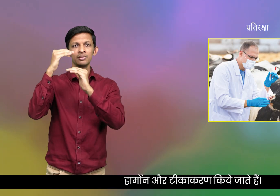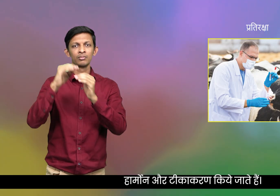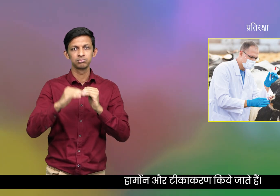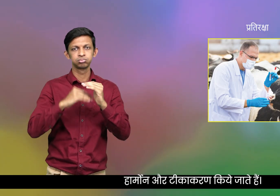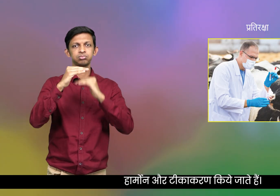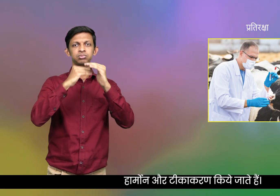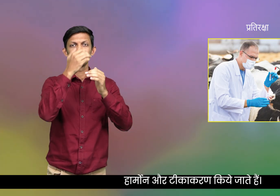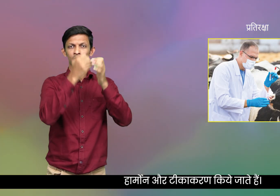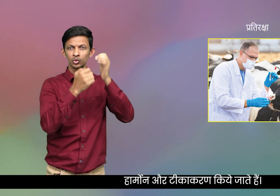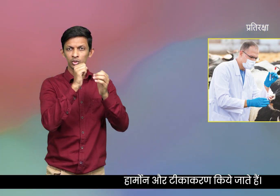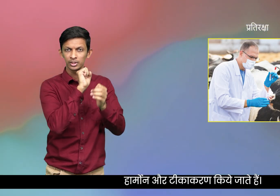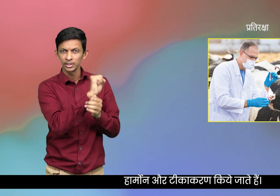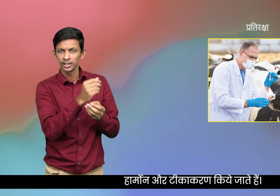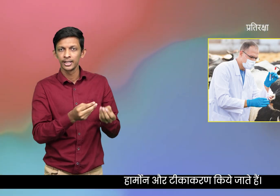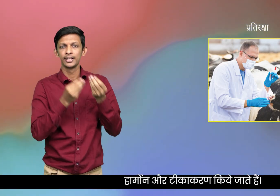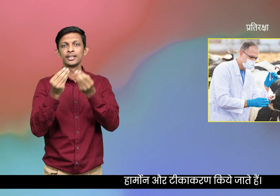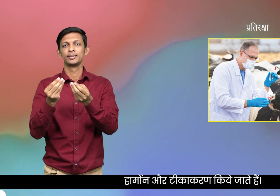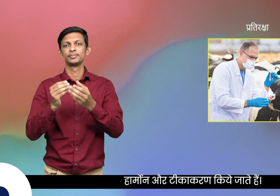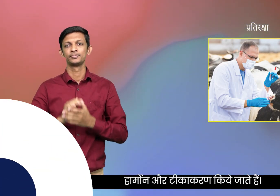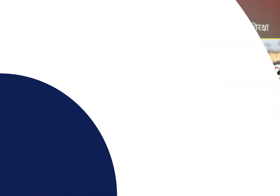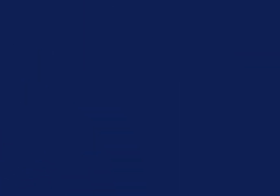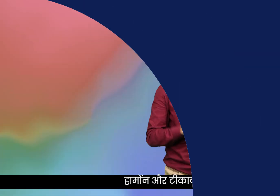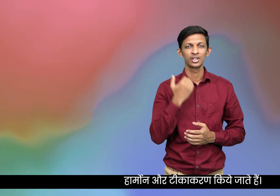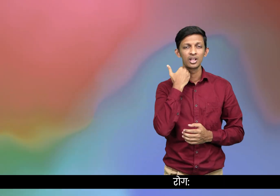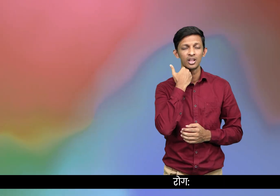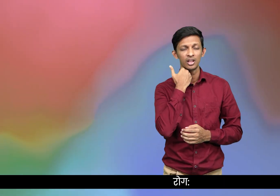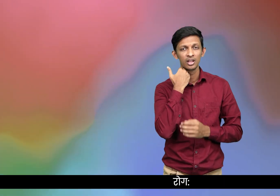हार्मोन और टीकाकरण किए जाते हैं। रोग।